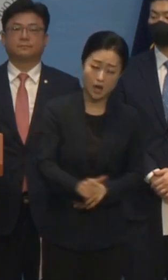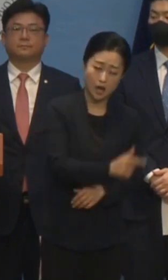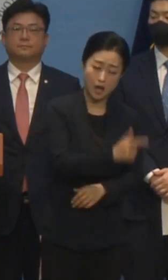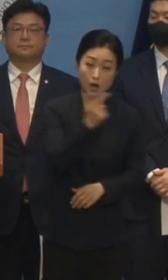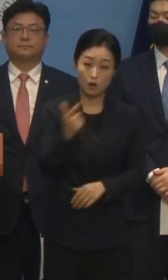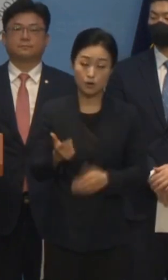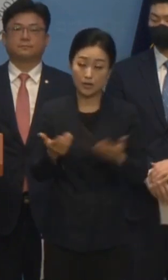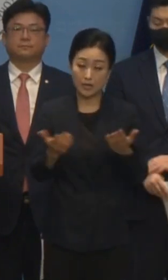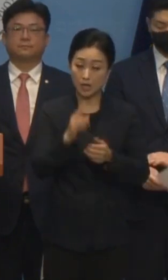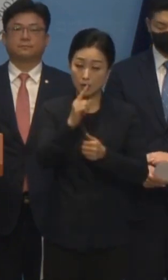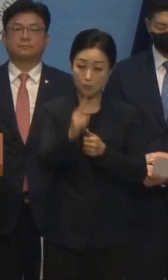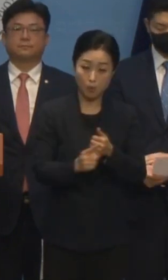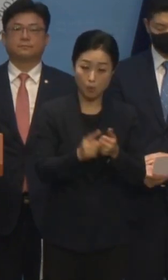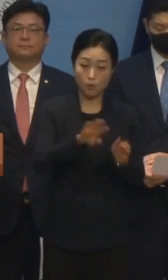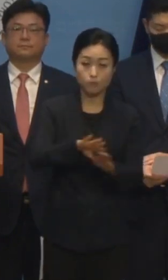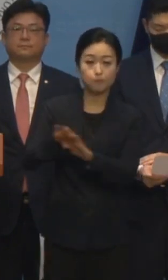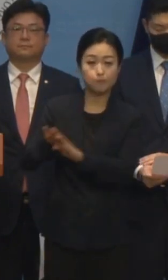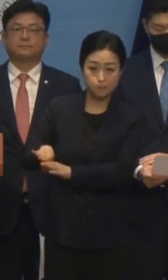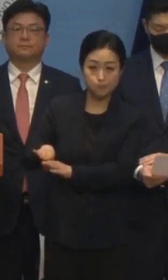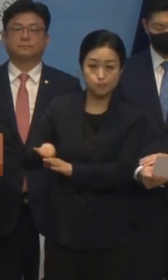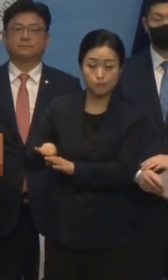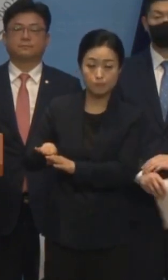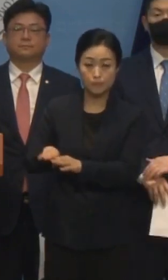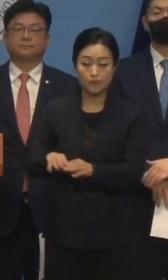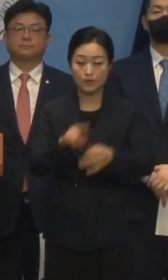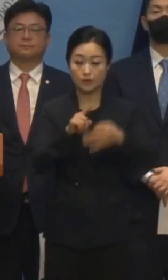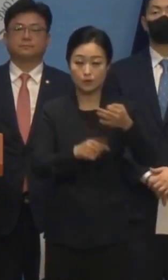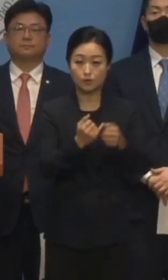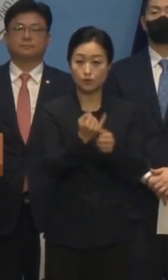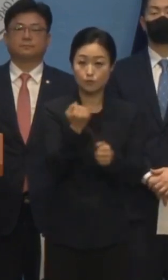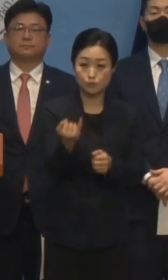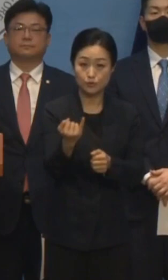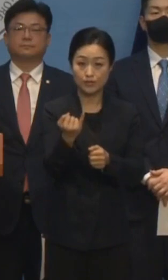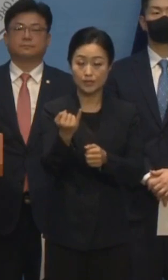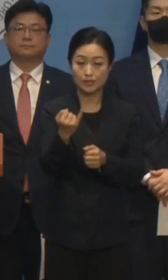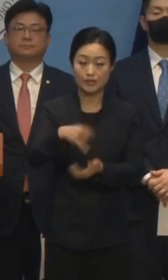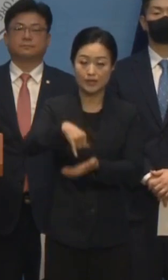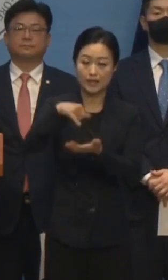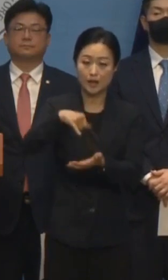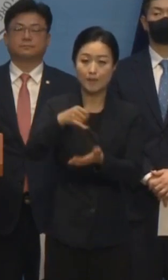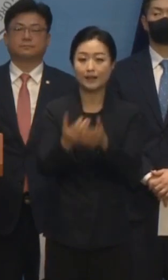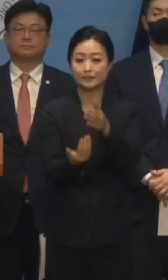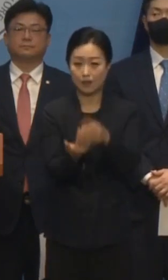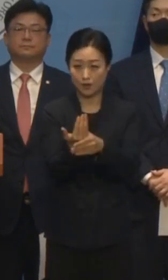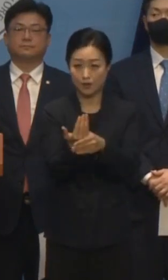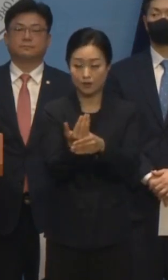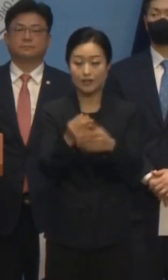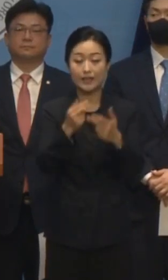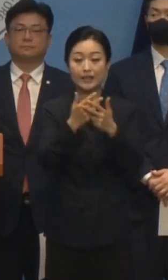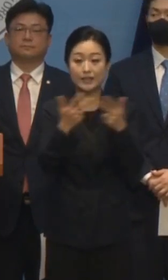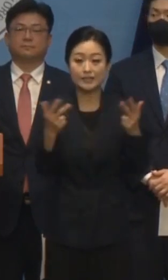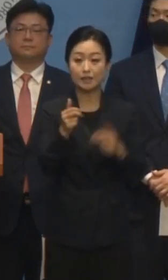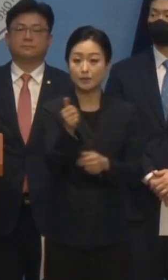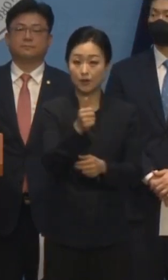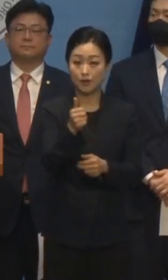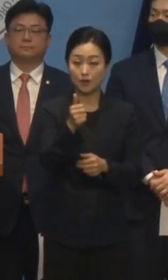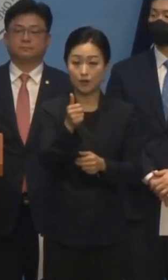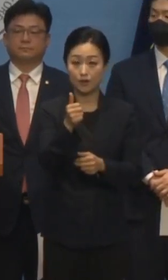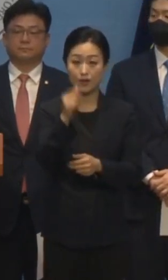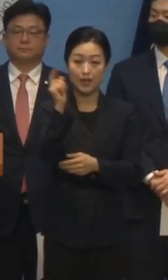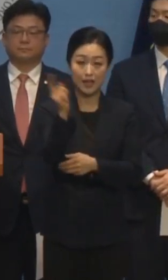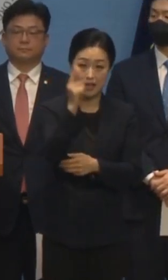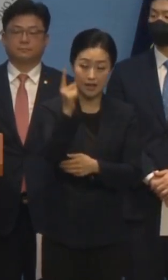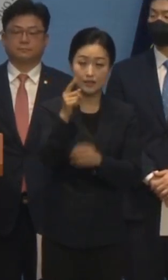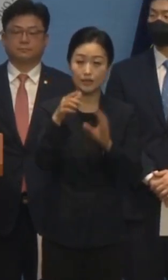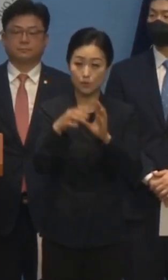현안 보고는 뒷전인 채 김건희 여사 가방 사건과 이재명 대표의 헬기 이송